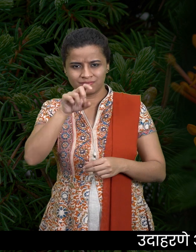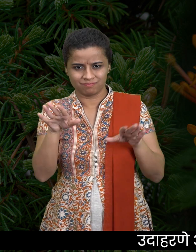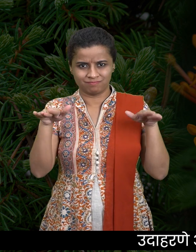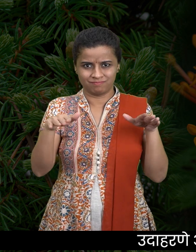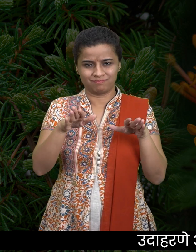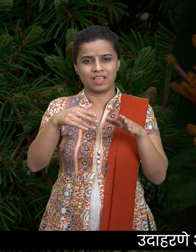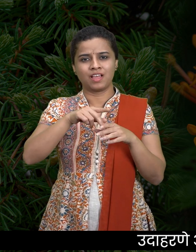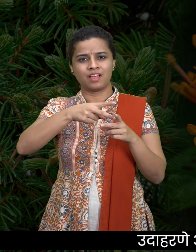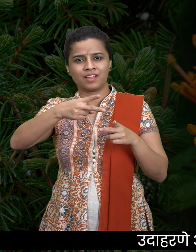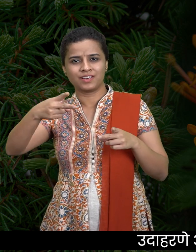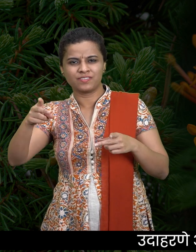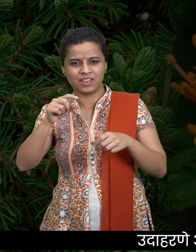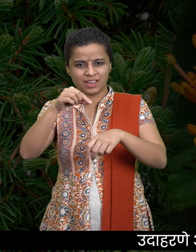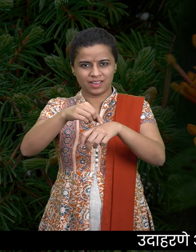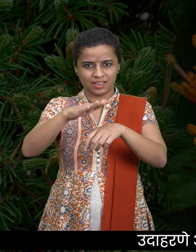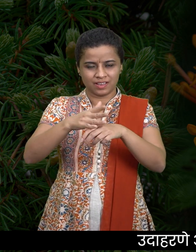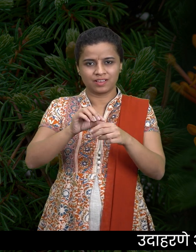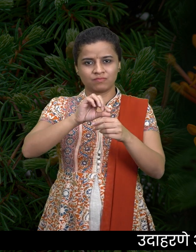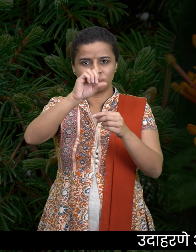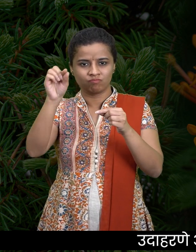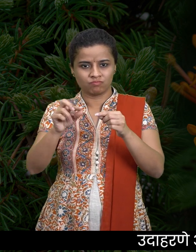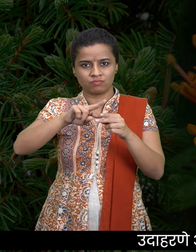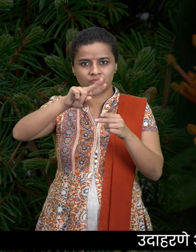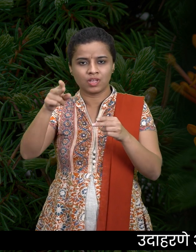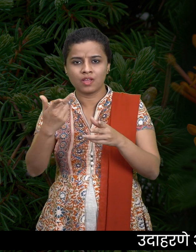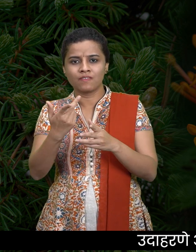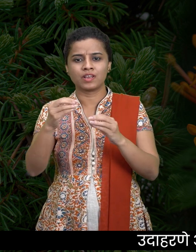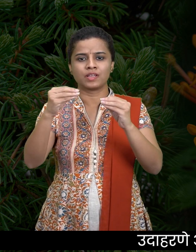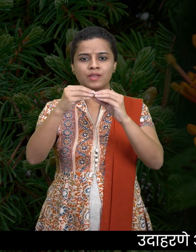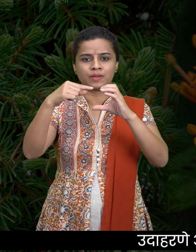उदाहरणे आहेत कडुलिंब आणि बीन आंबा.